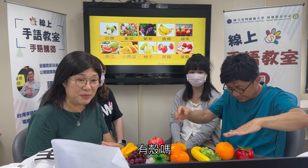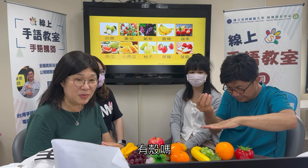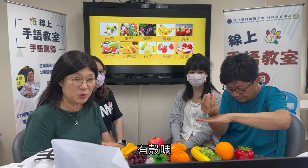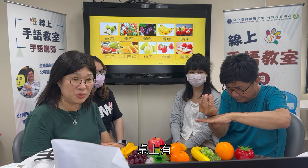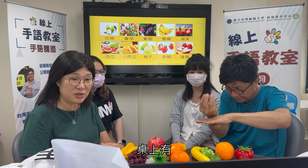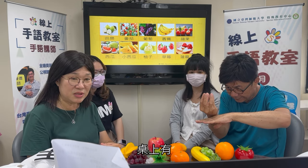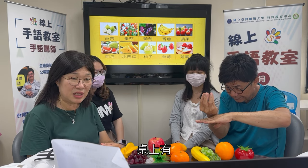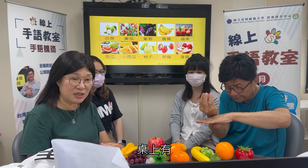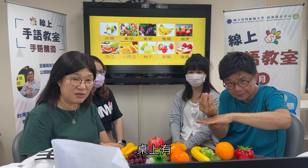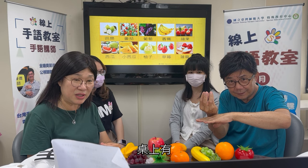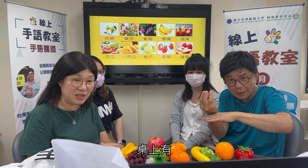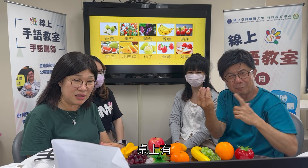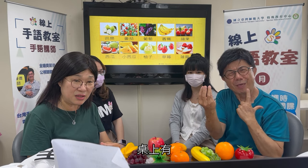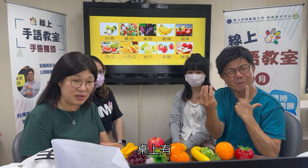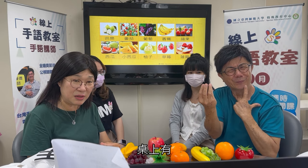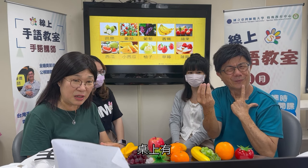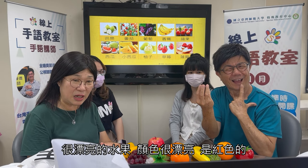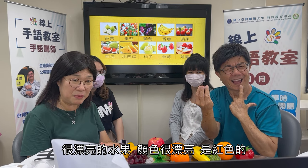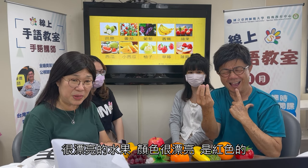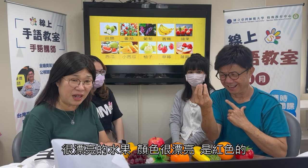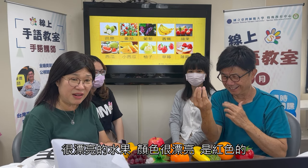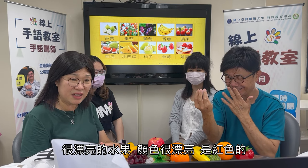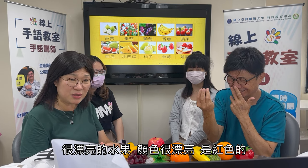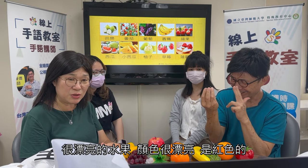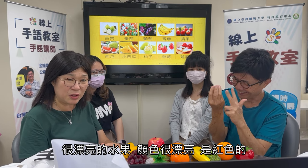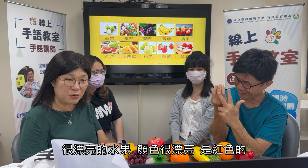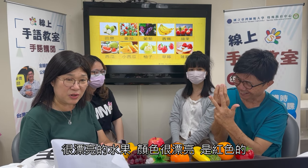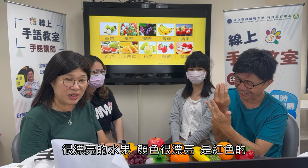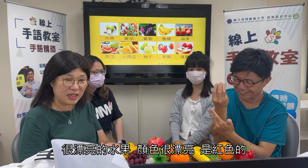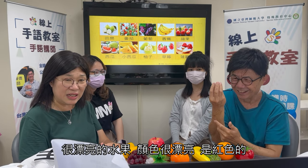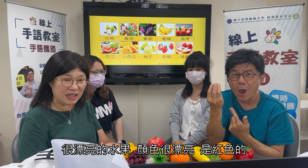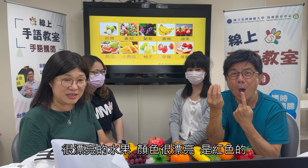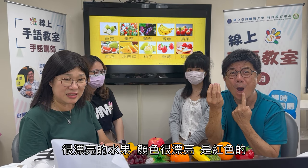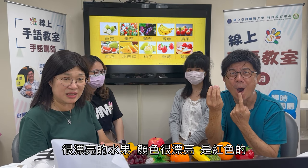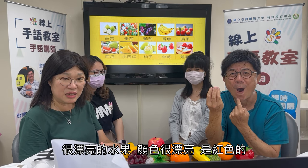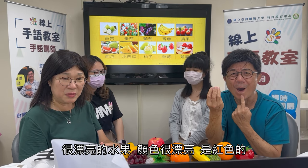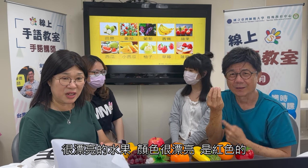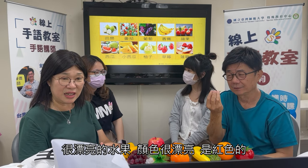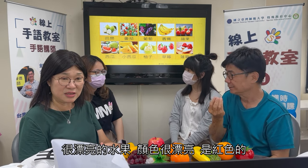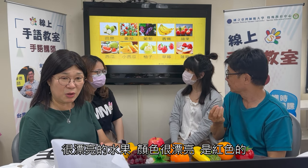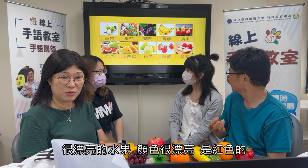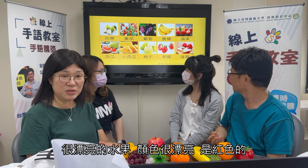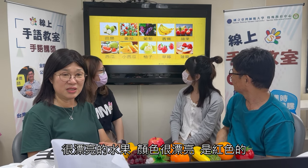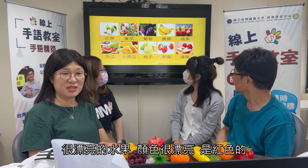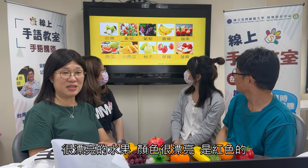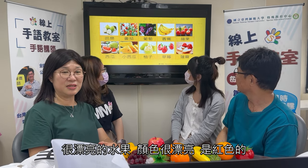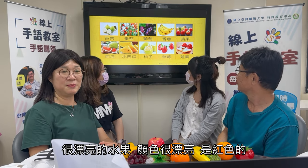桌上有一很漂亮的水果，颜色很漂亮，是红色的。